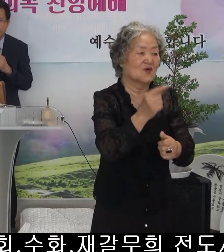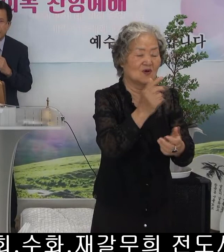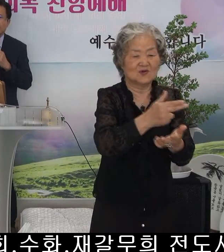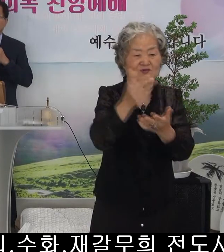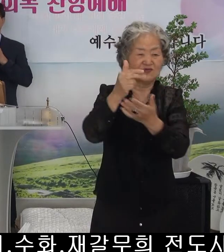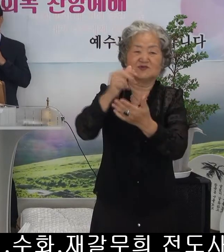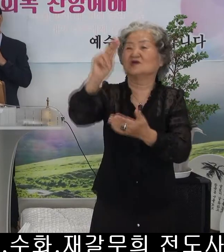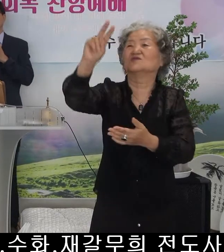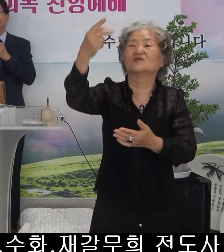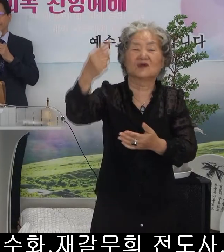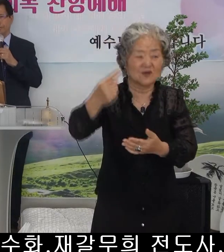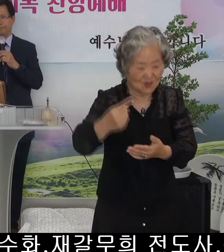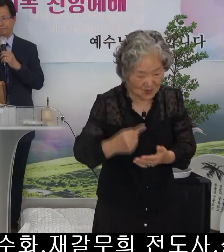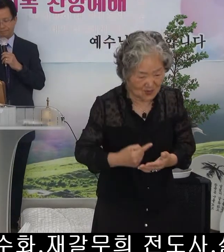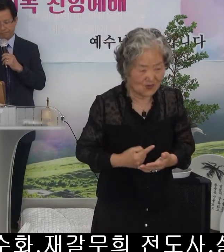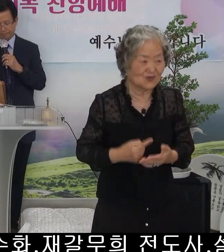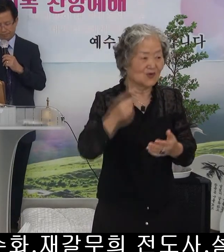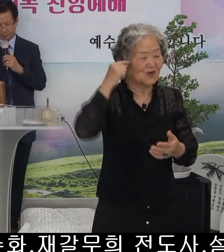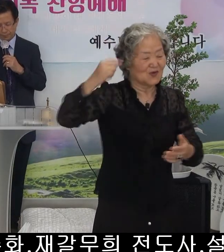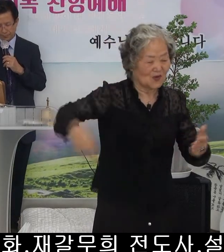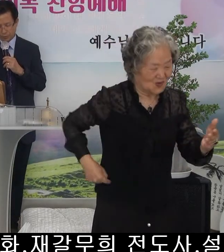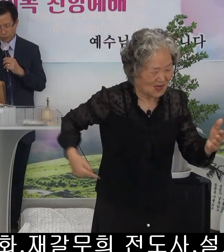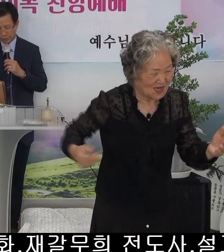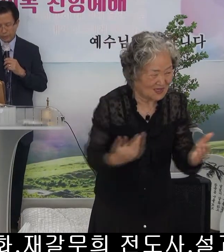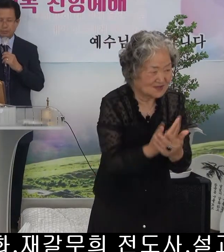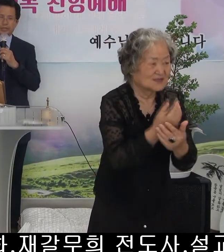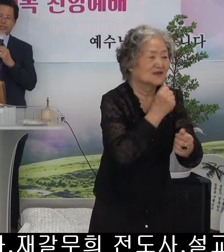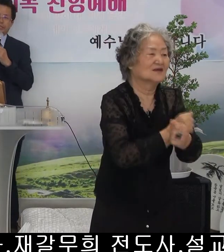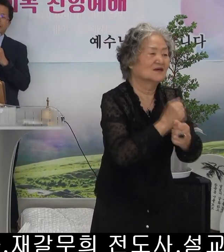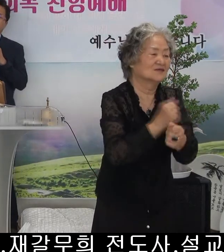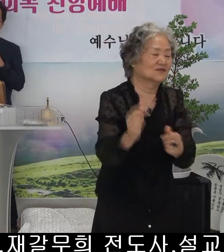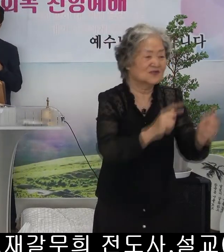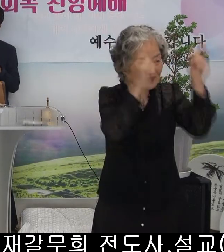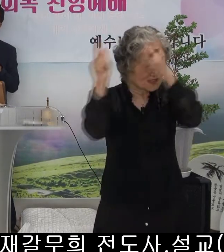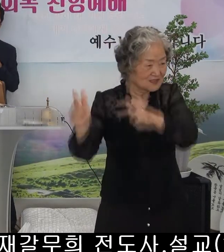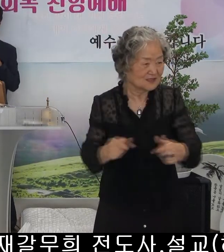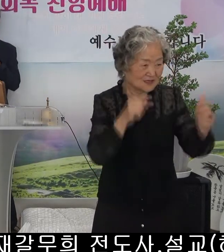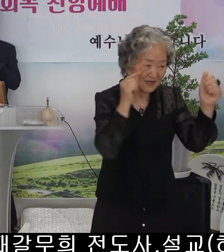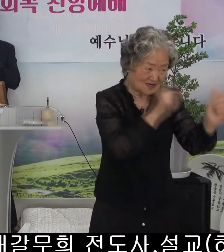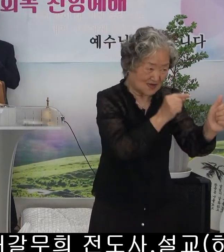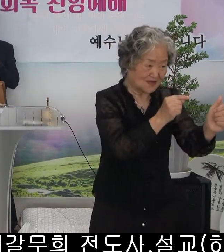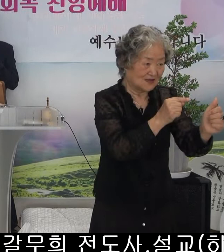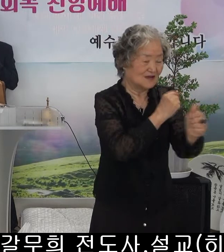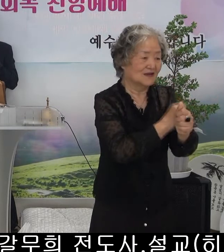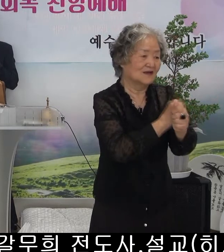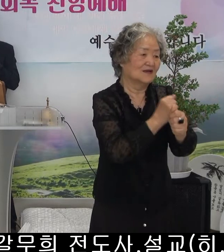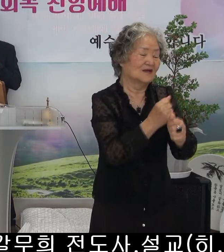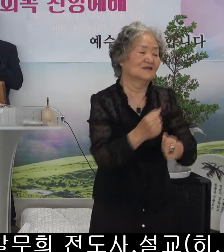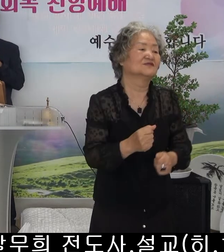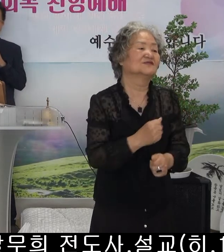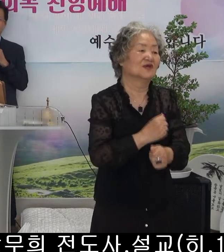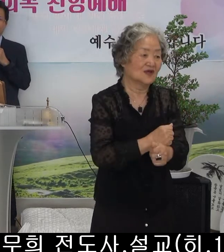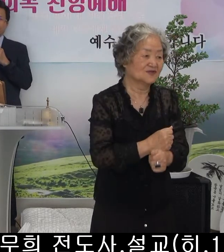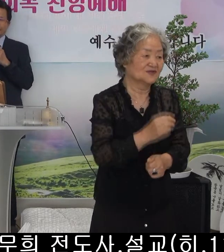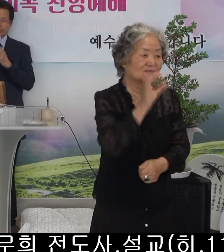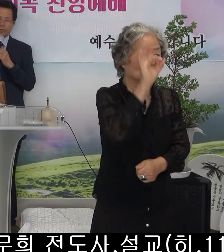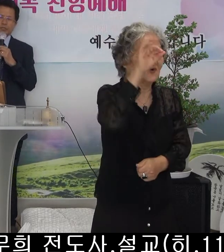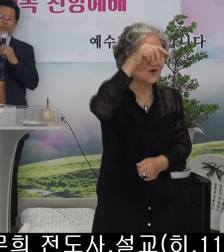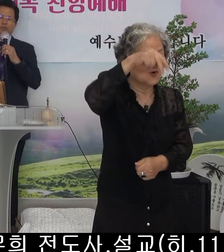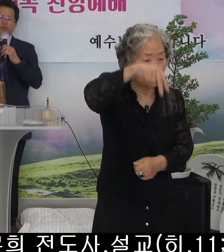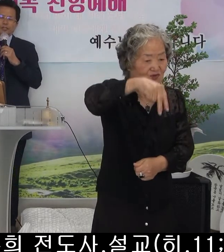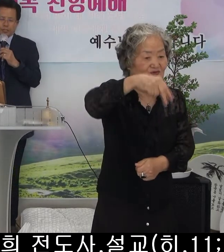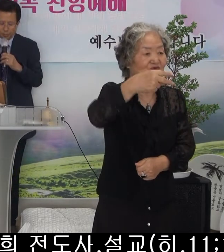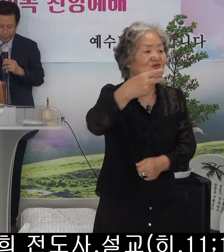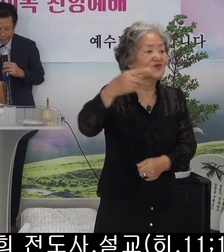전도하면서 살았다라는 이야기. 유다서 14절에 에녹이 이야기가 나옵니다. 유다서는 1장이 없어요. 한